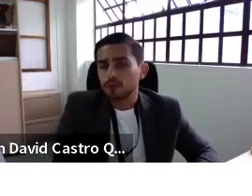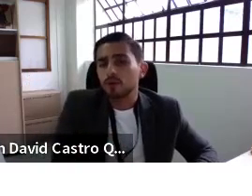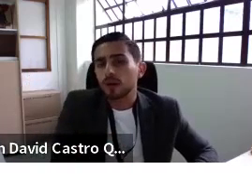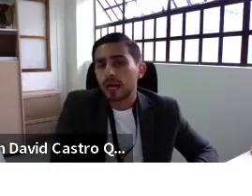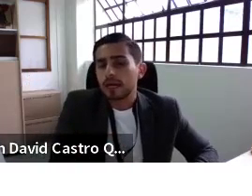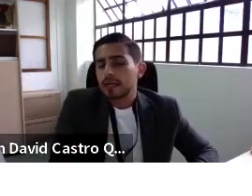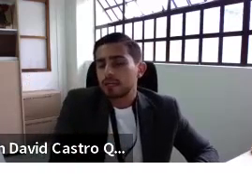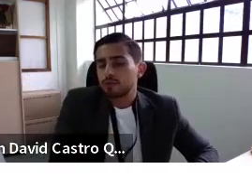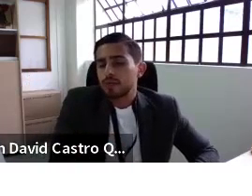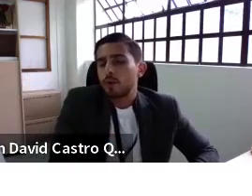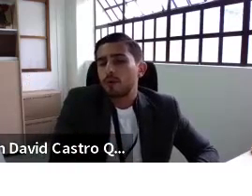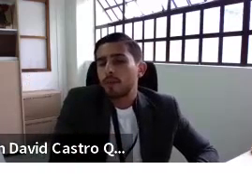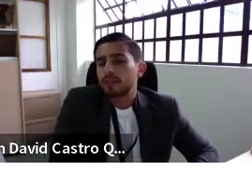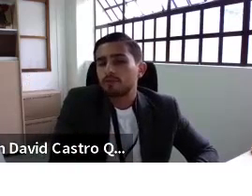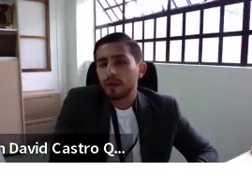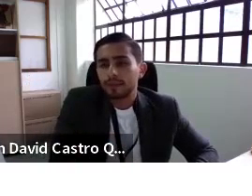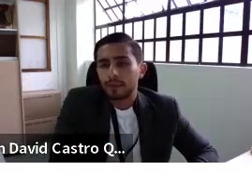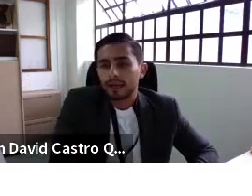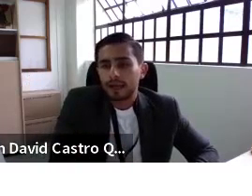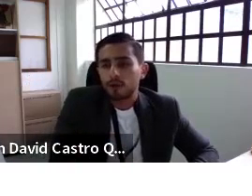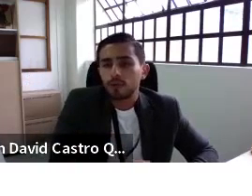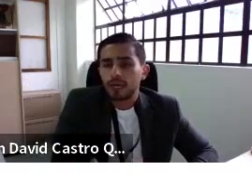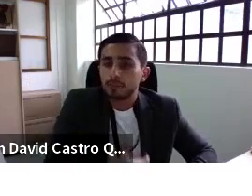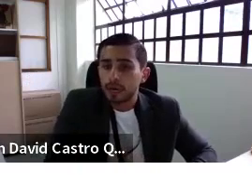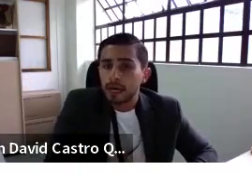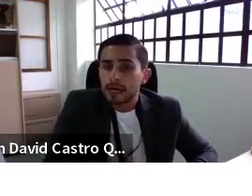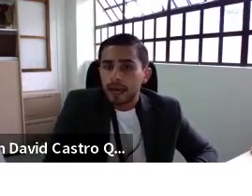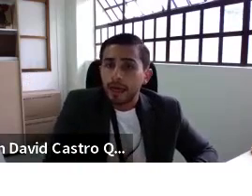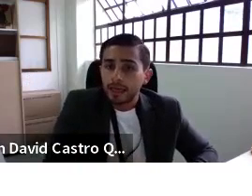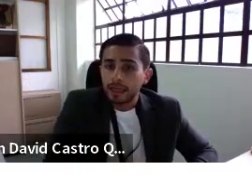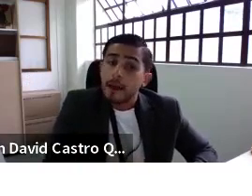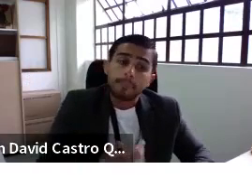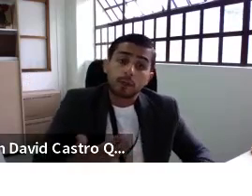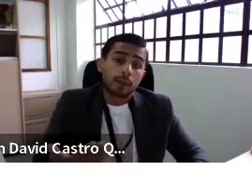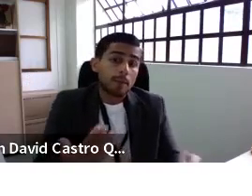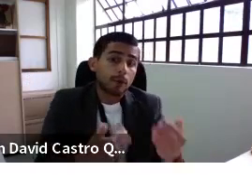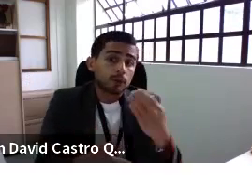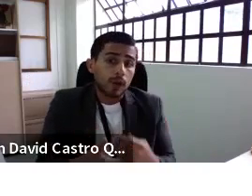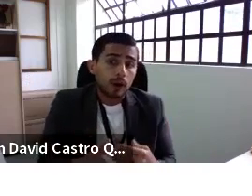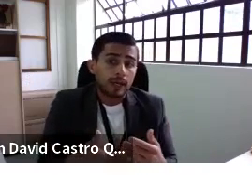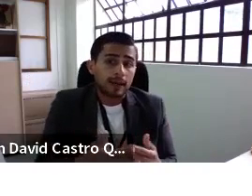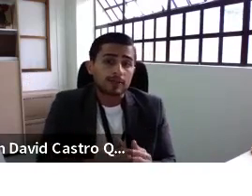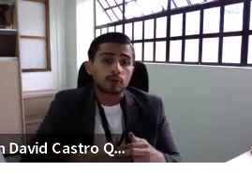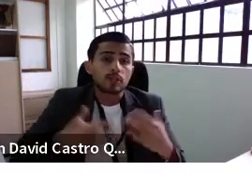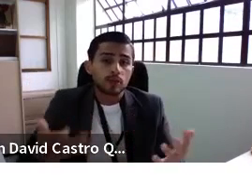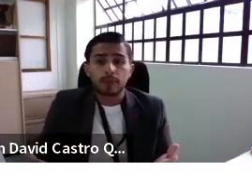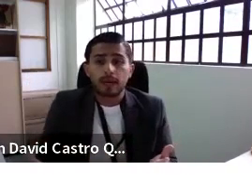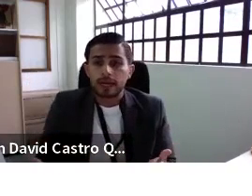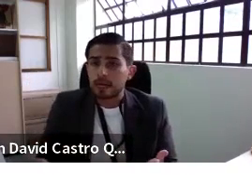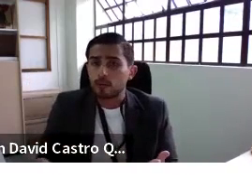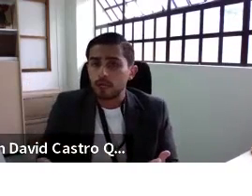involucrar y eso que se vuelve obviamente fundamental para que la comunidad se pueda adherir pero también por otro lado generar las condiciones para que esa